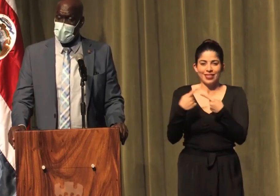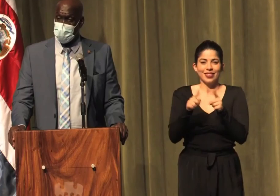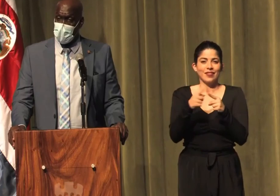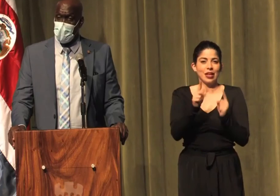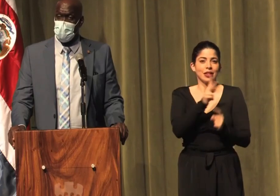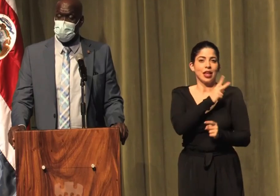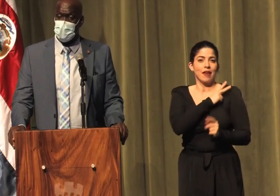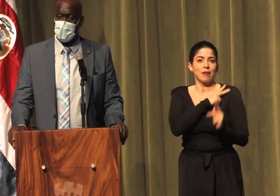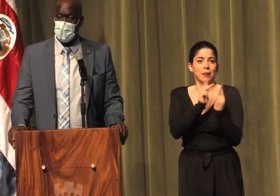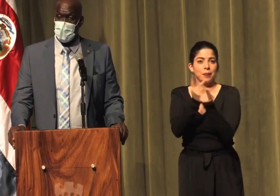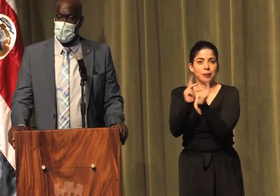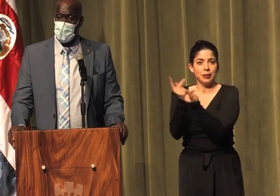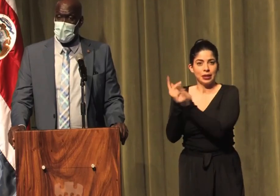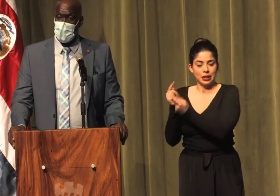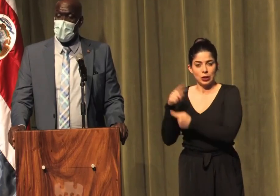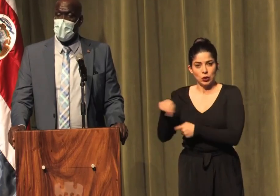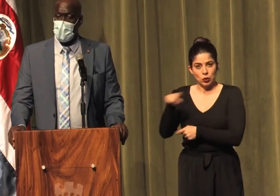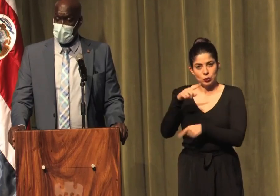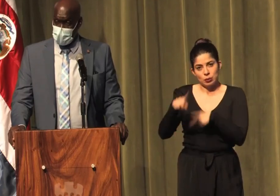de fracción